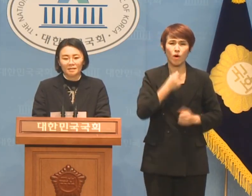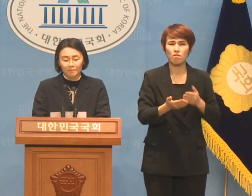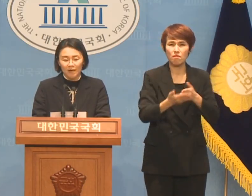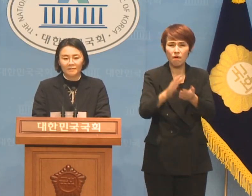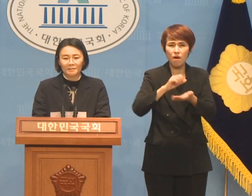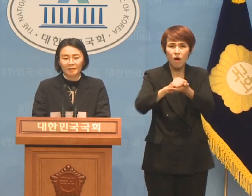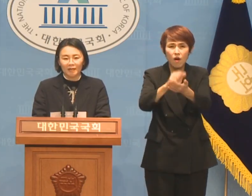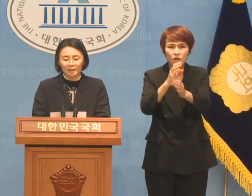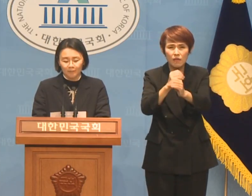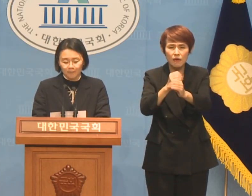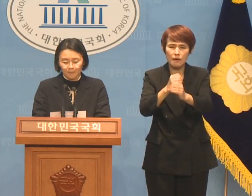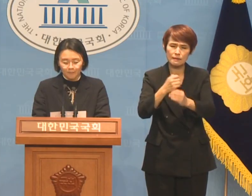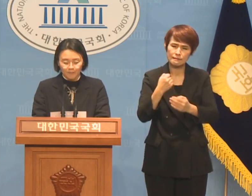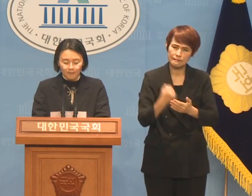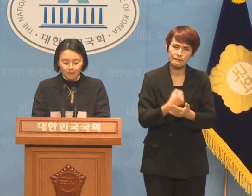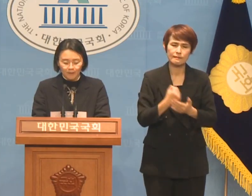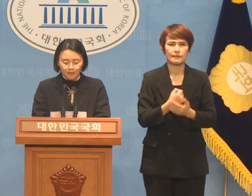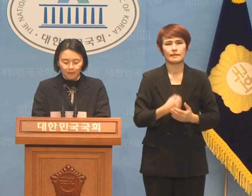착잡한 마음입니다.